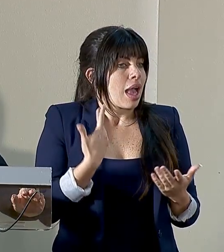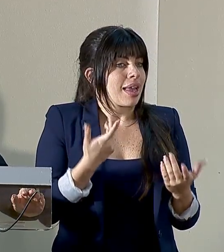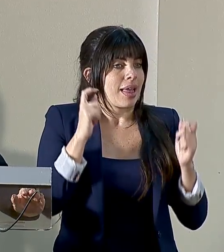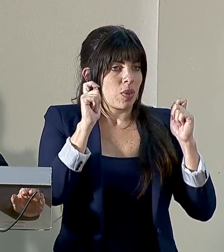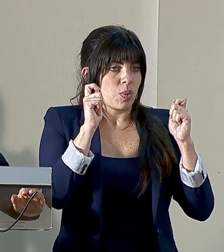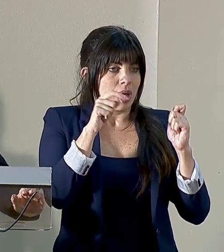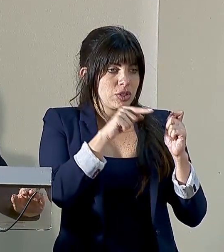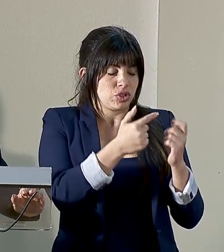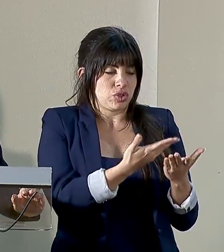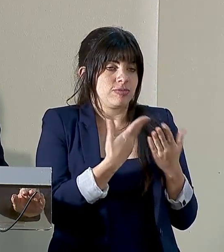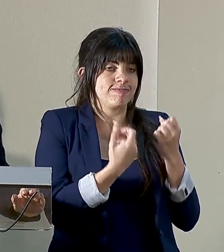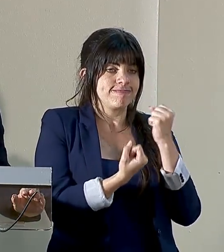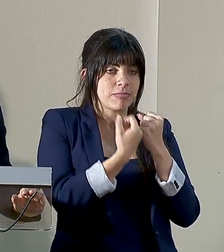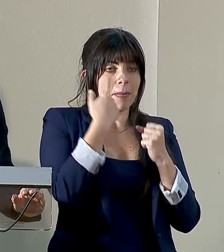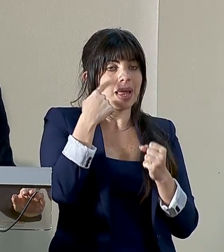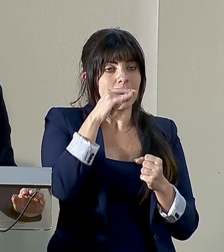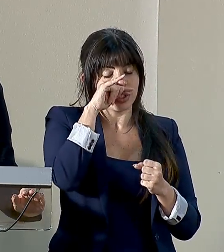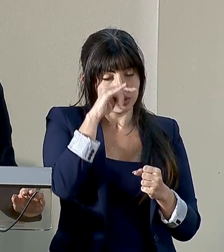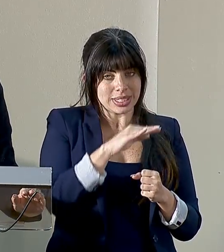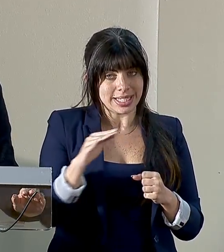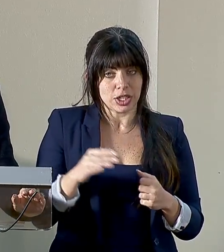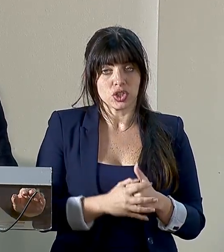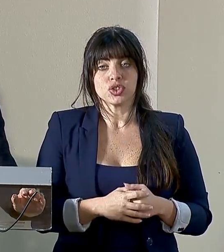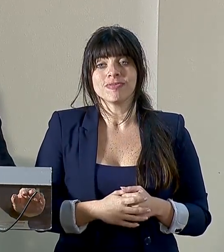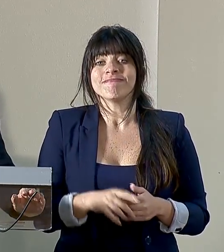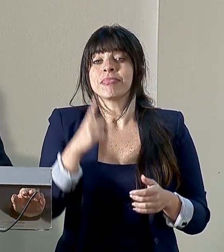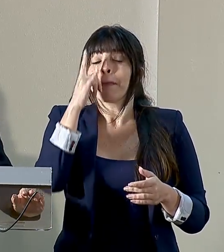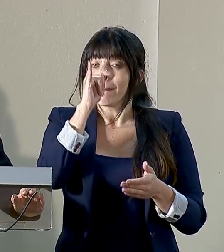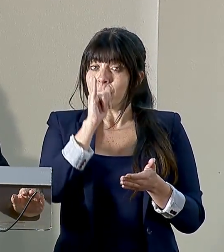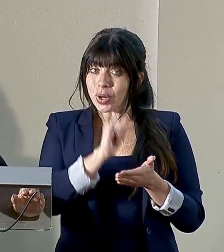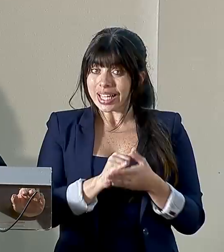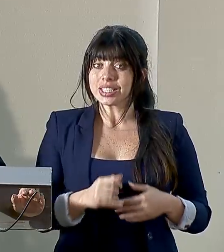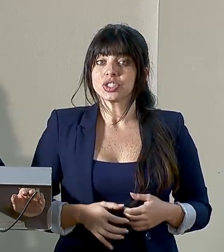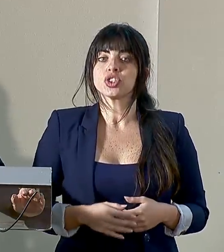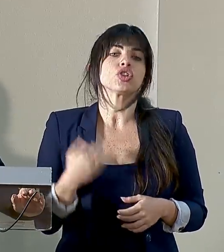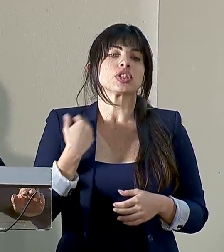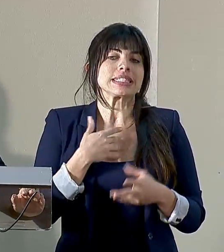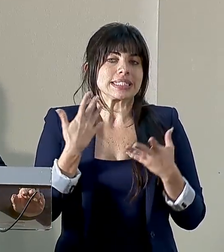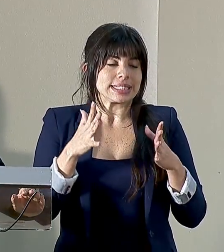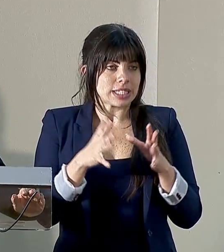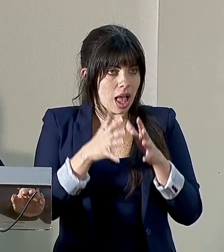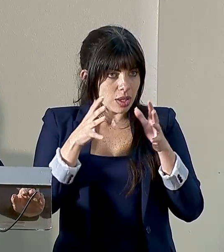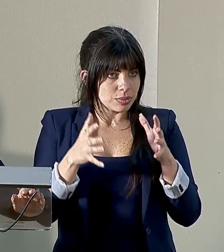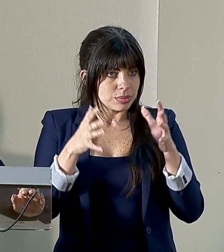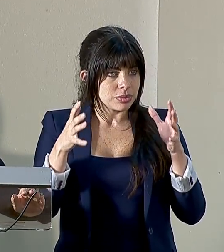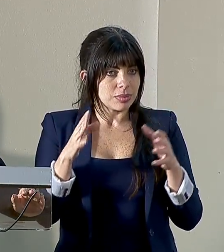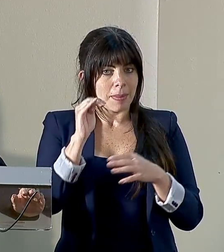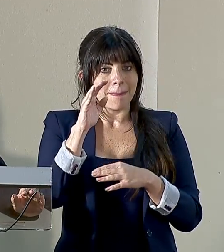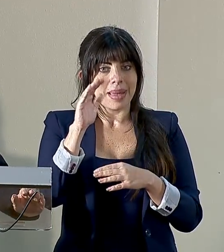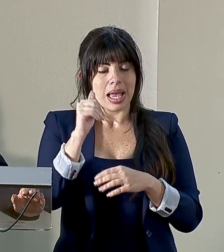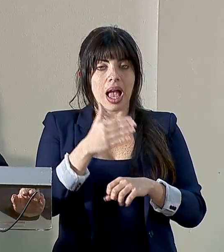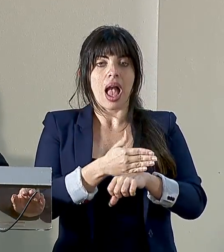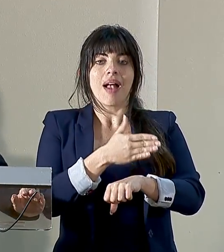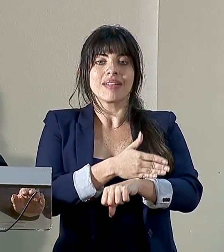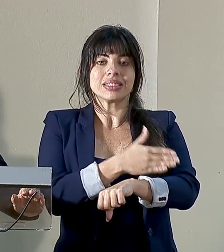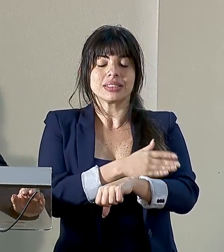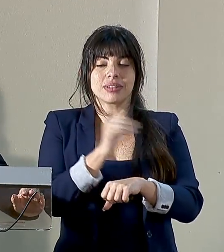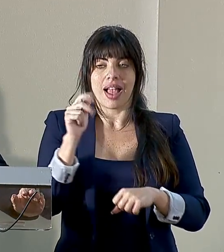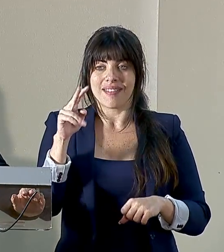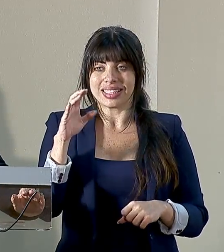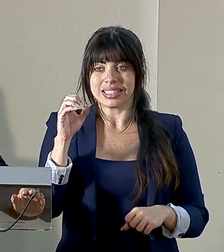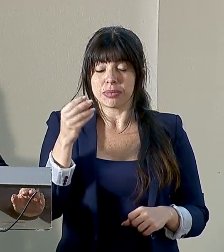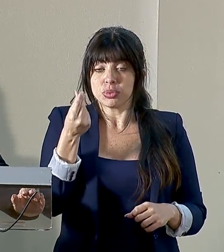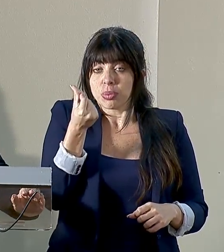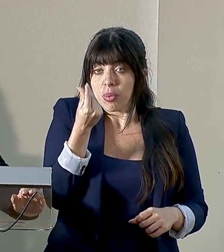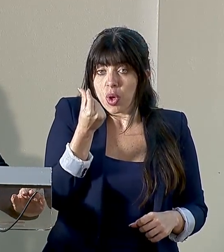la educación para los niños y las niñas. Es por eso que hemos aumentado las becas de Avancemos en